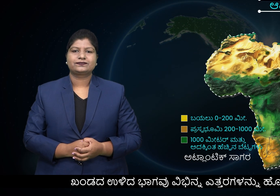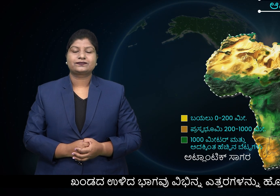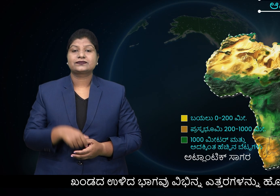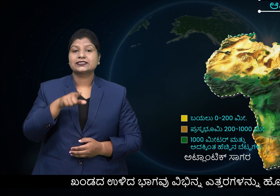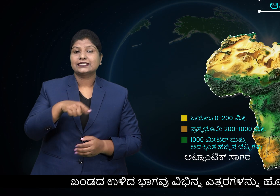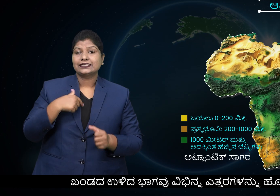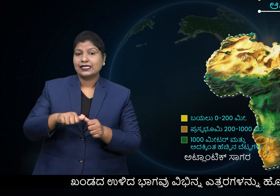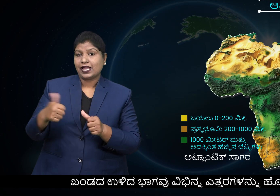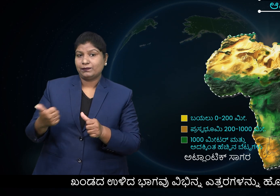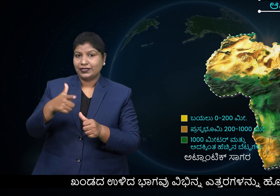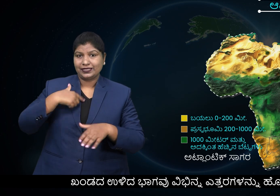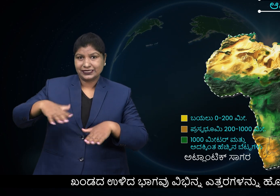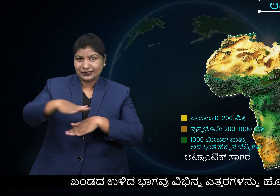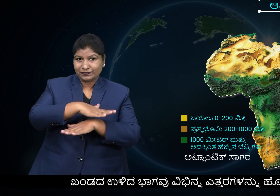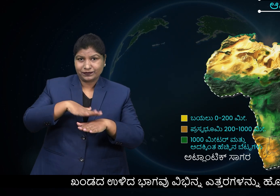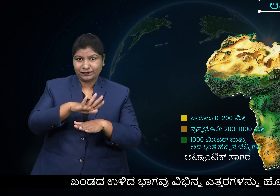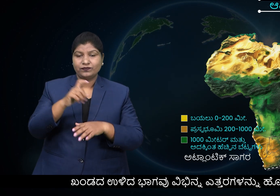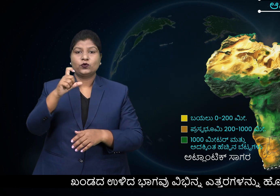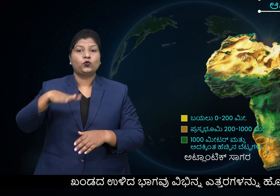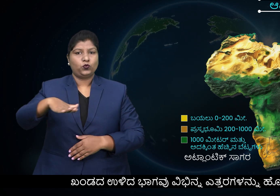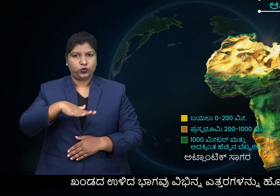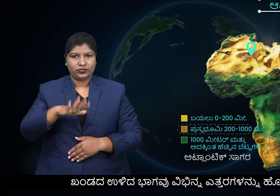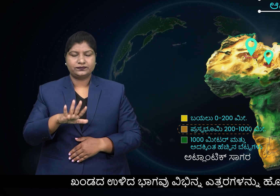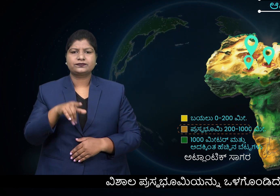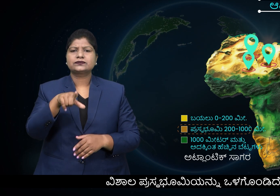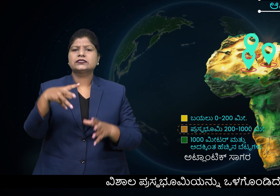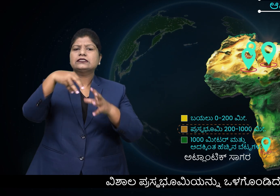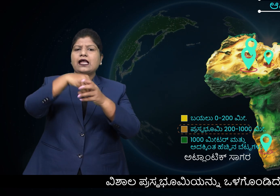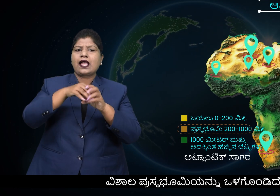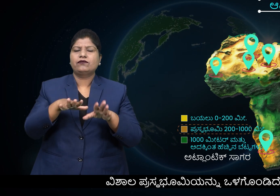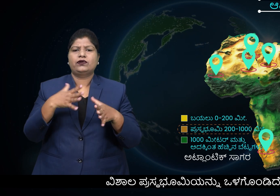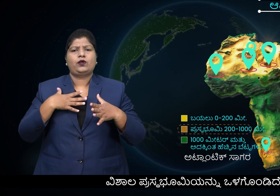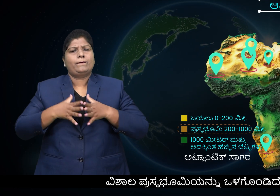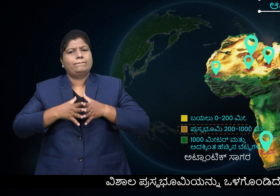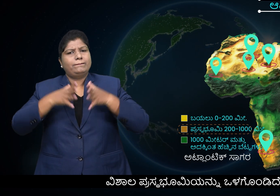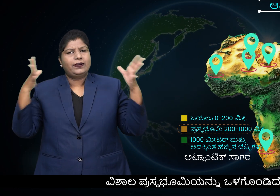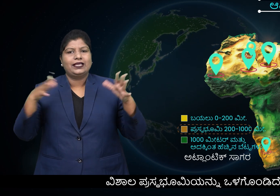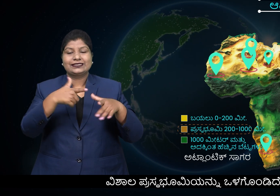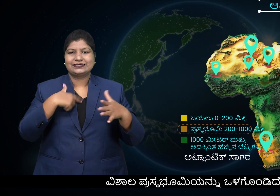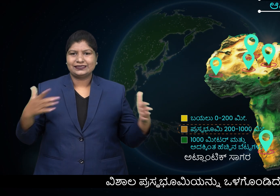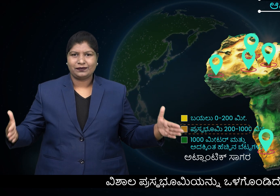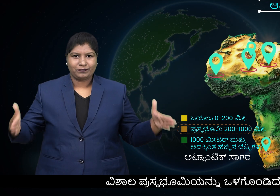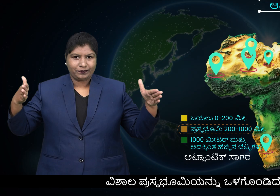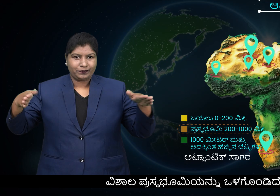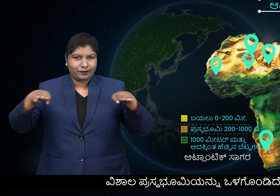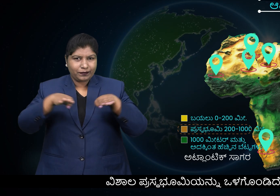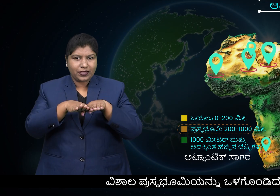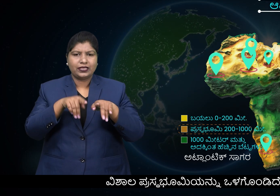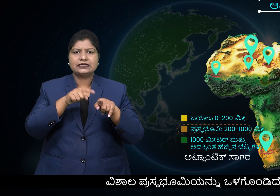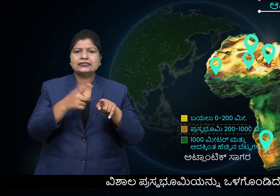ಖಂಡದ ಉಳಿದ ಭಾಗವು ವಿಭಿನ್ನ ಎತ್ತರಗಳನ್ನು ಹೊಂದಿರುವ ವಿಶಾಲ ಪ್ರಸ್ಥಭೂಮಿಯನ್ನು ಒಳಗೊಂಡಿದೆ.